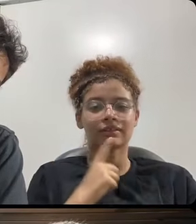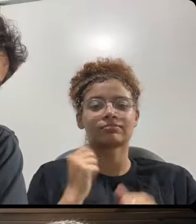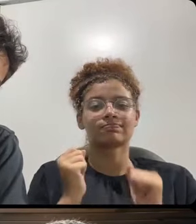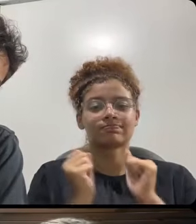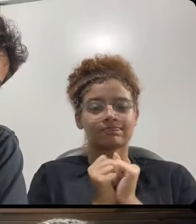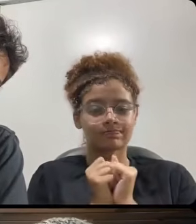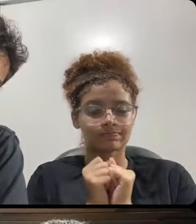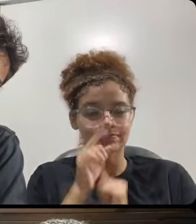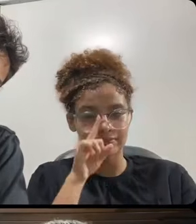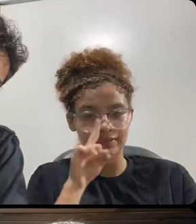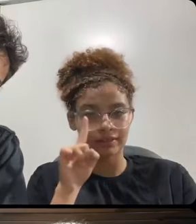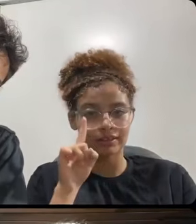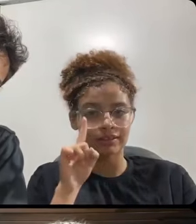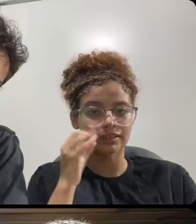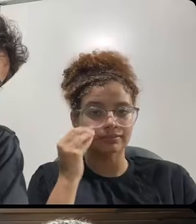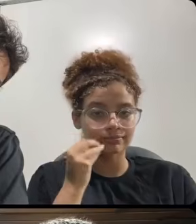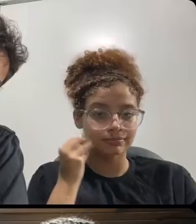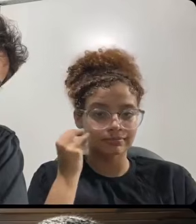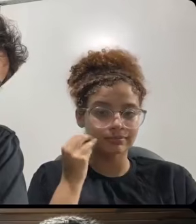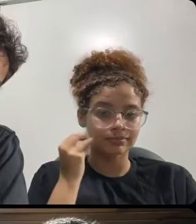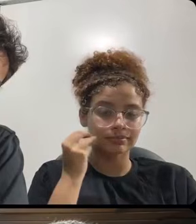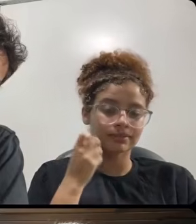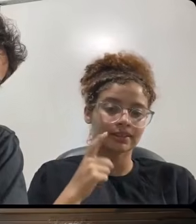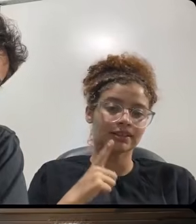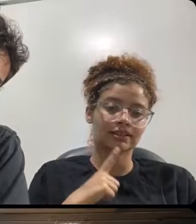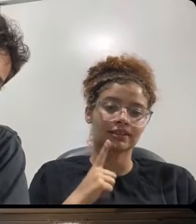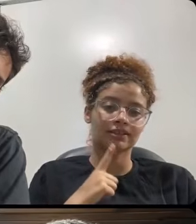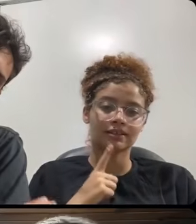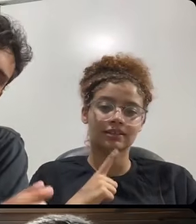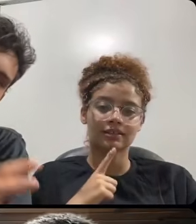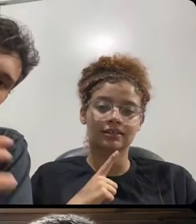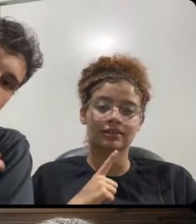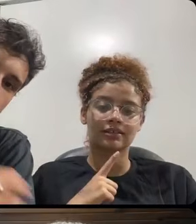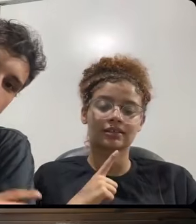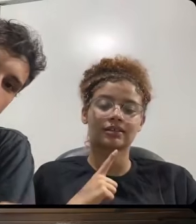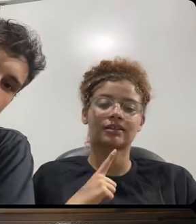Deus e cada experiência que nós tenhamos, né? A gente